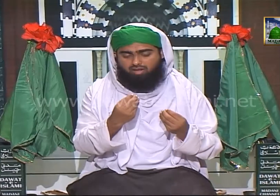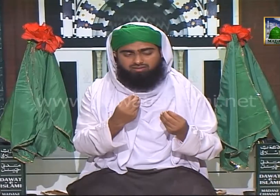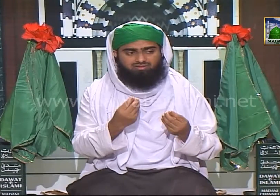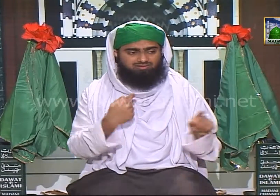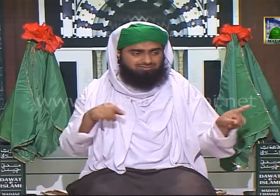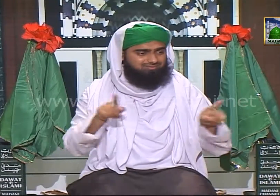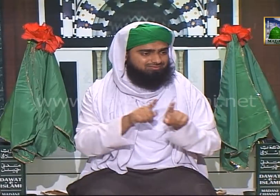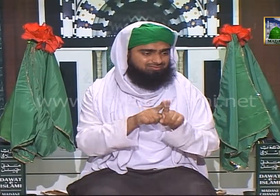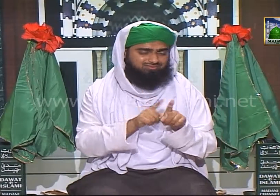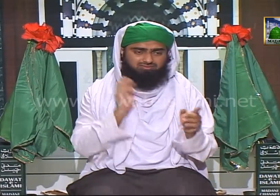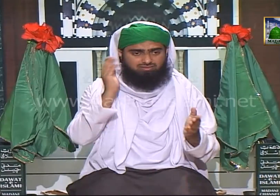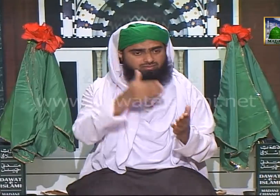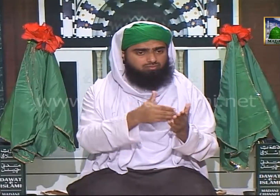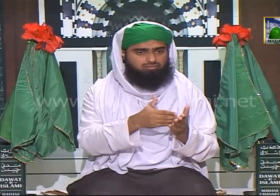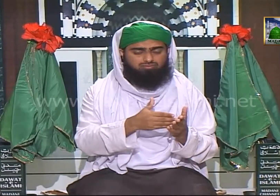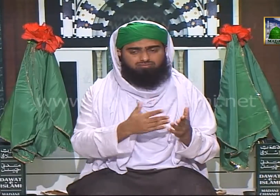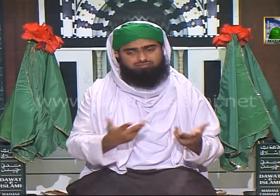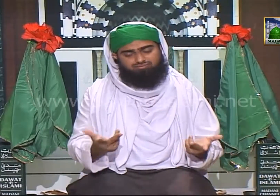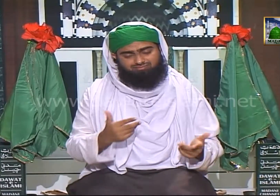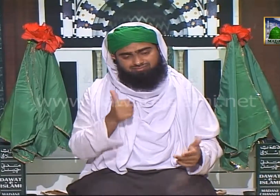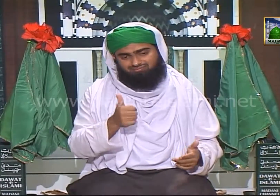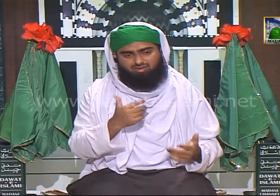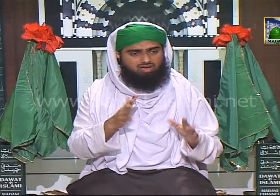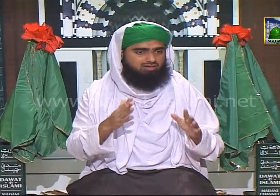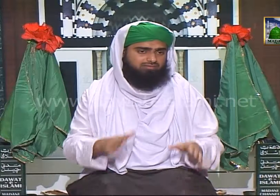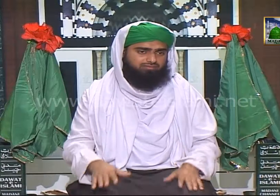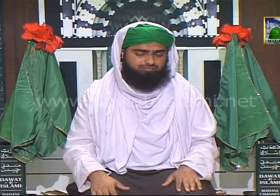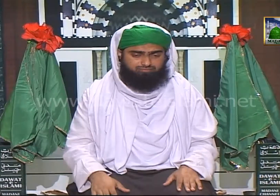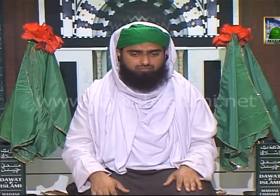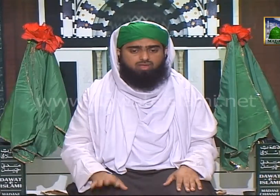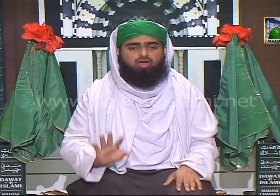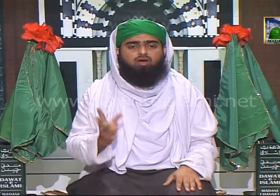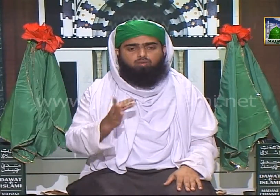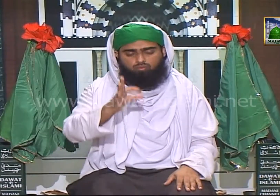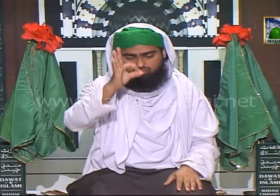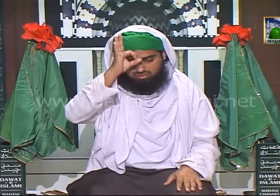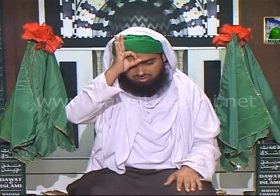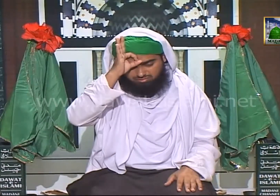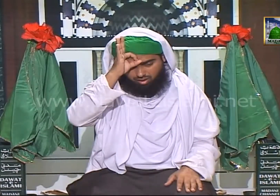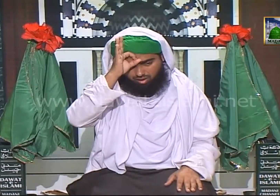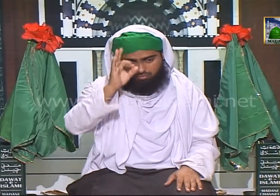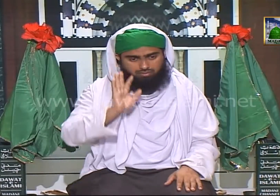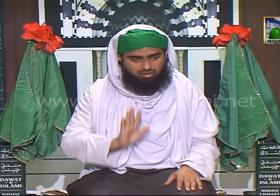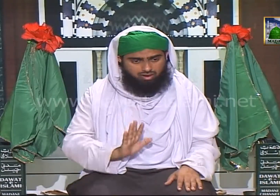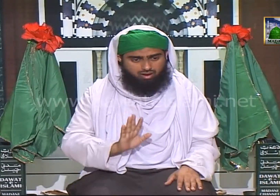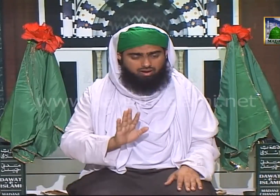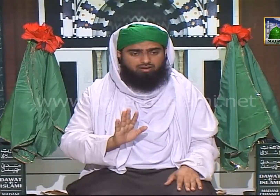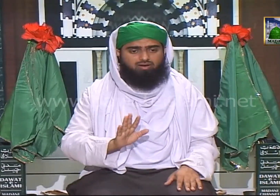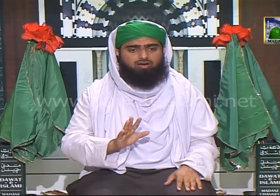کریں, لیکن یہ اچھا نہیں. ہاں امام ہے, مؤذن ہے, تو ان کو جو تنخواہیں ملتی ہے یہ کسب حلال, ان کی بھی روزی